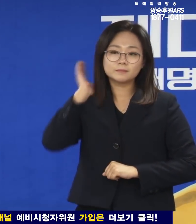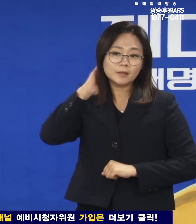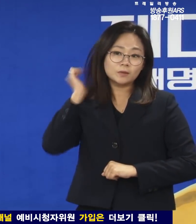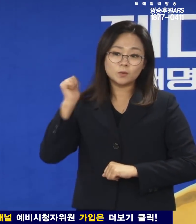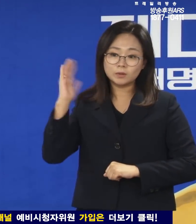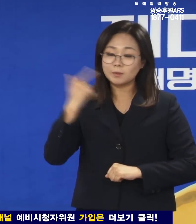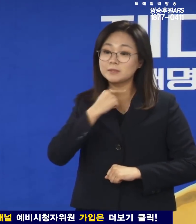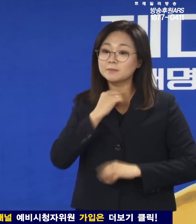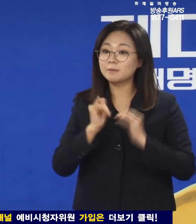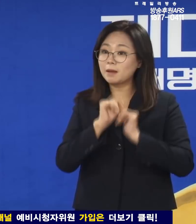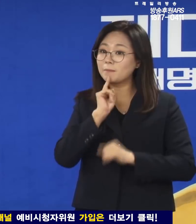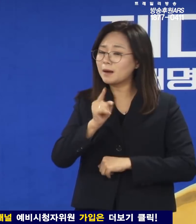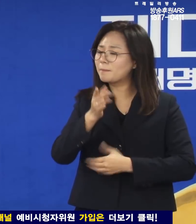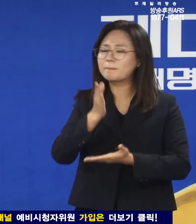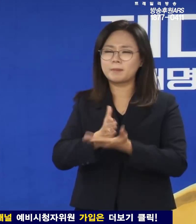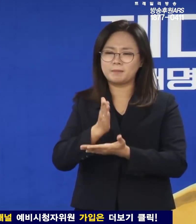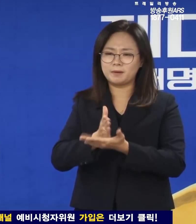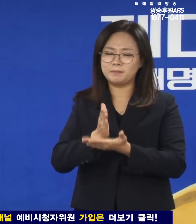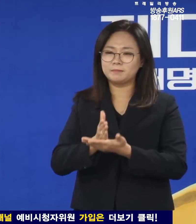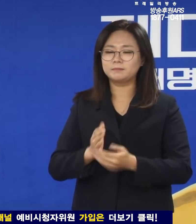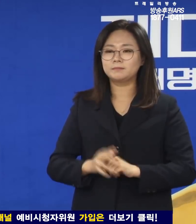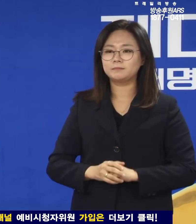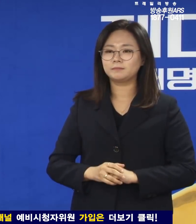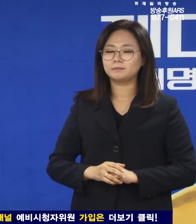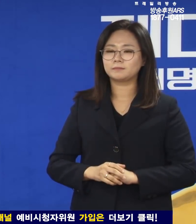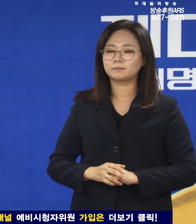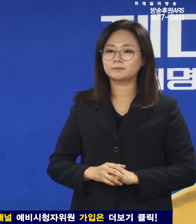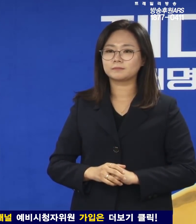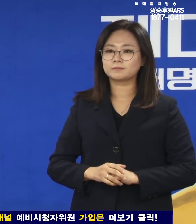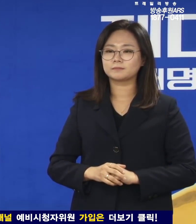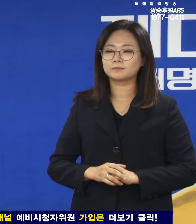대통령이 되겠다는 분이 그래서는 안 됩니다.